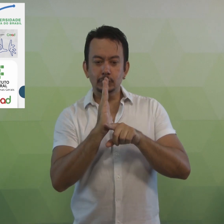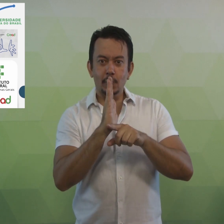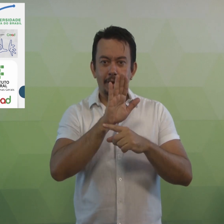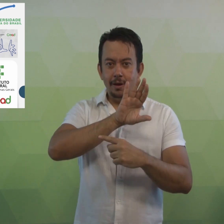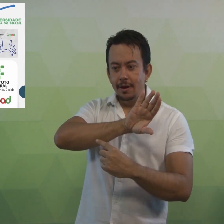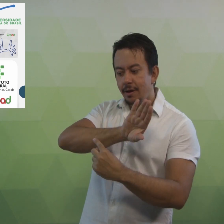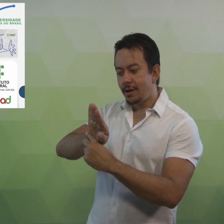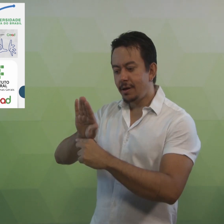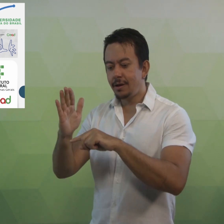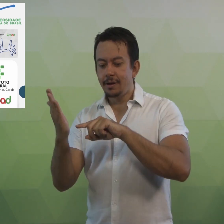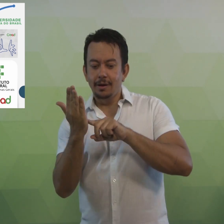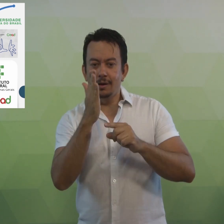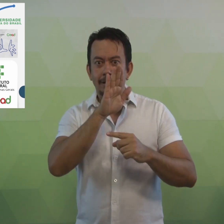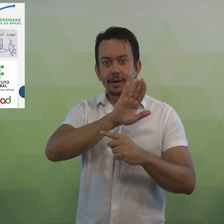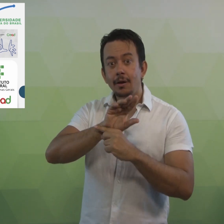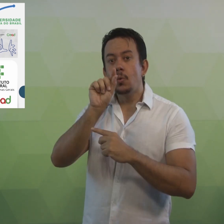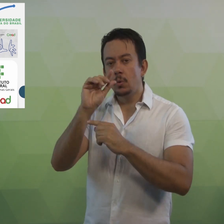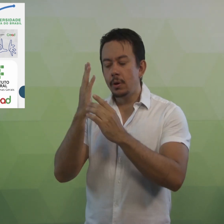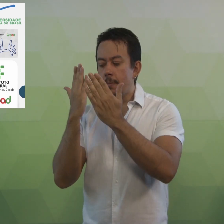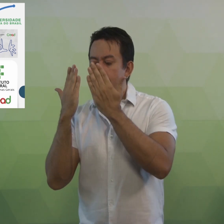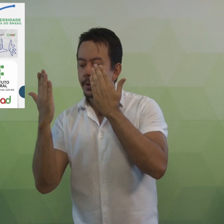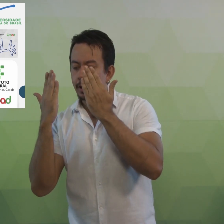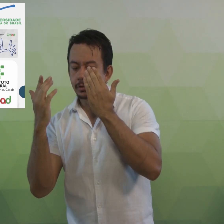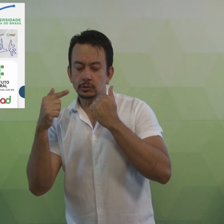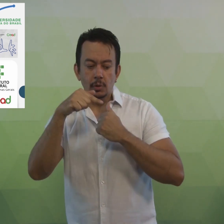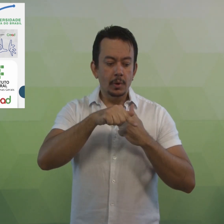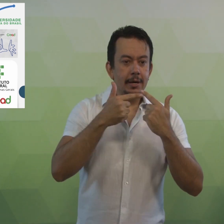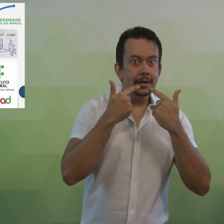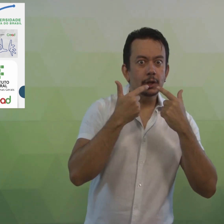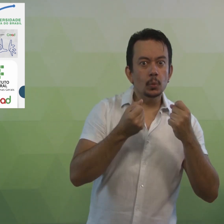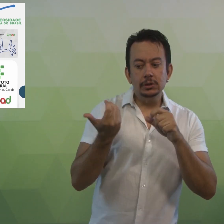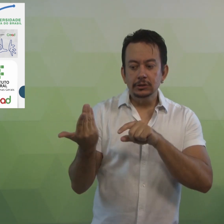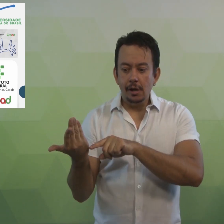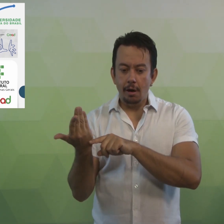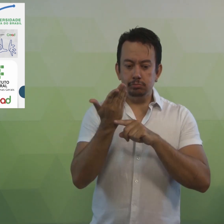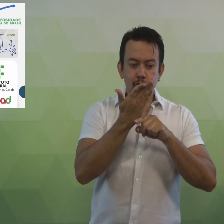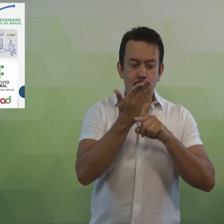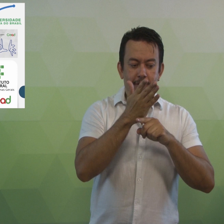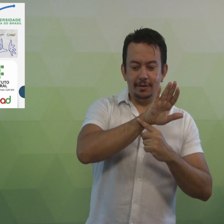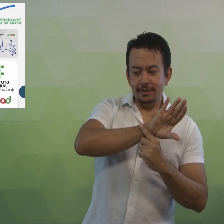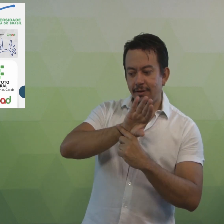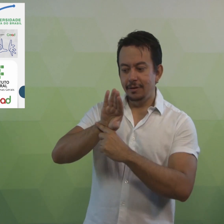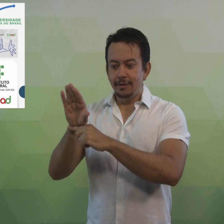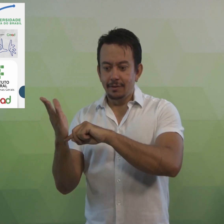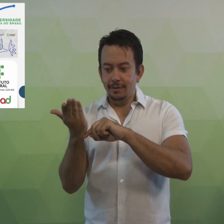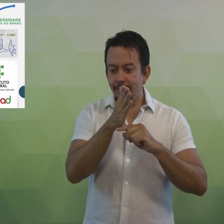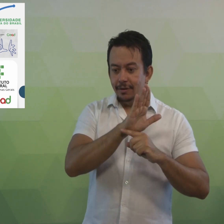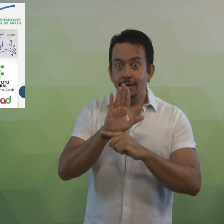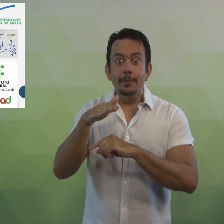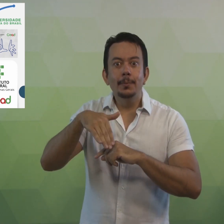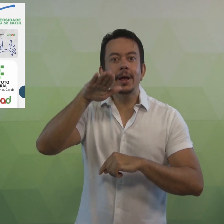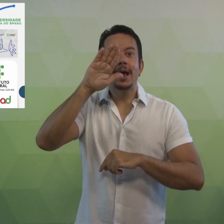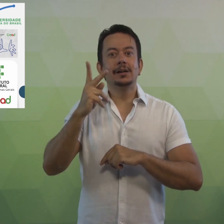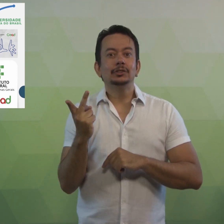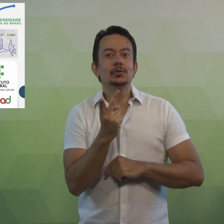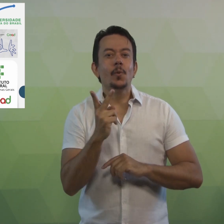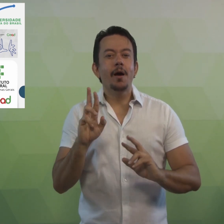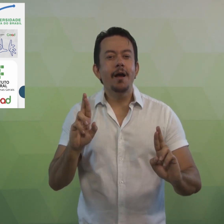E os estudos, eles mostram essa colaboração, tanto da psicologia quanto da linguística. Essas